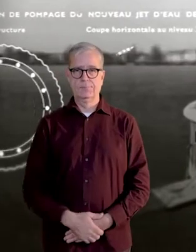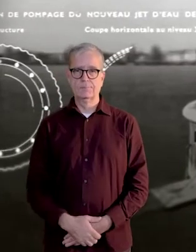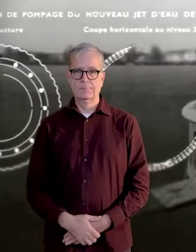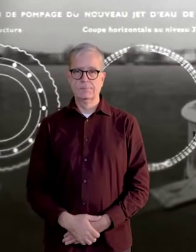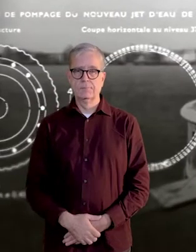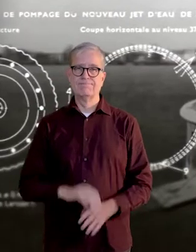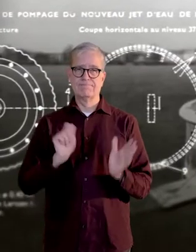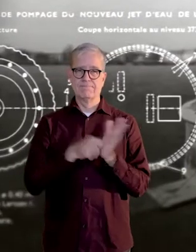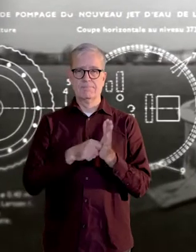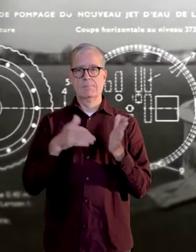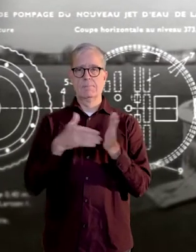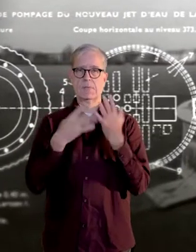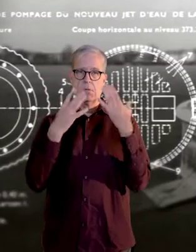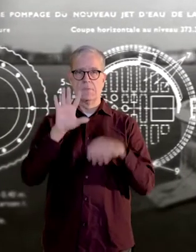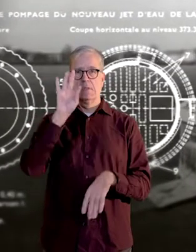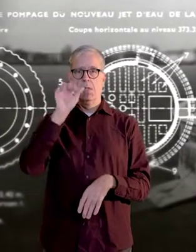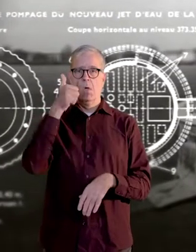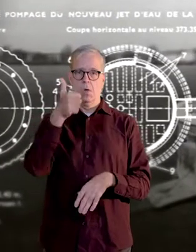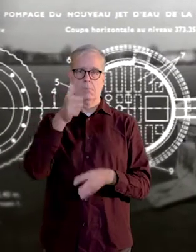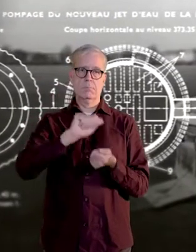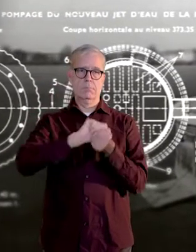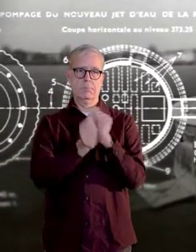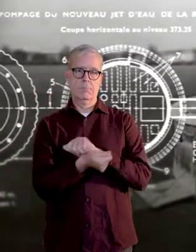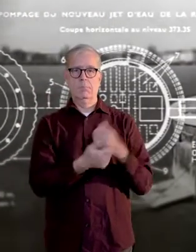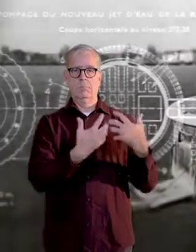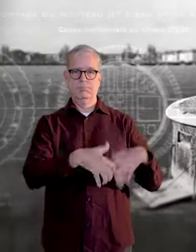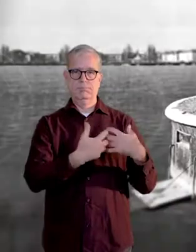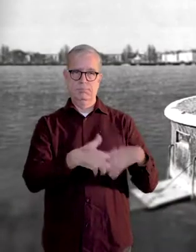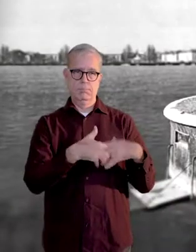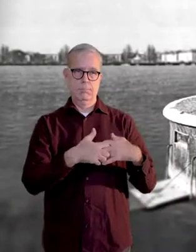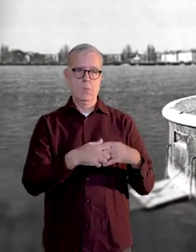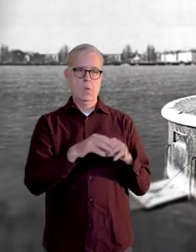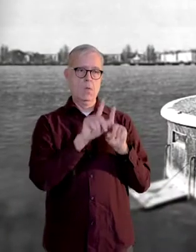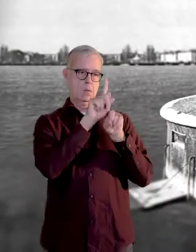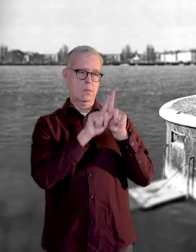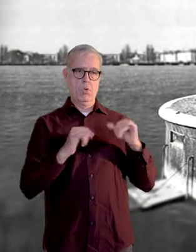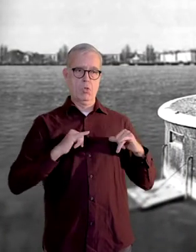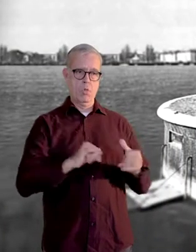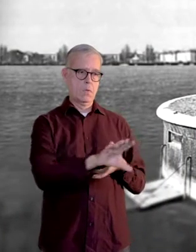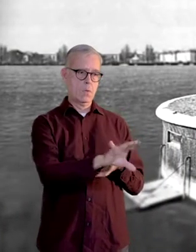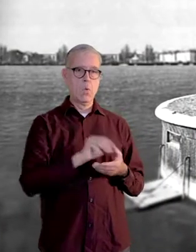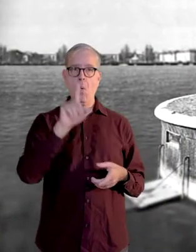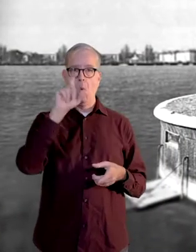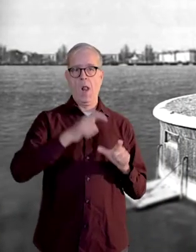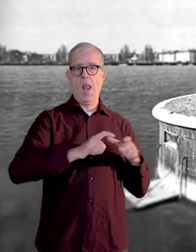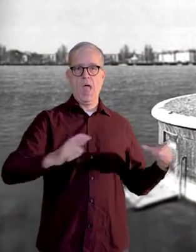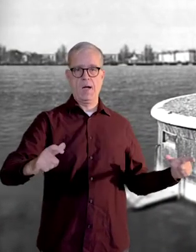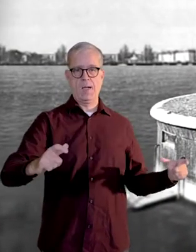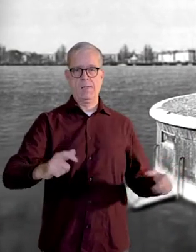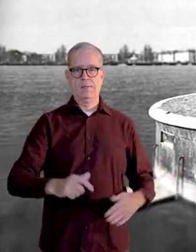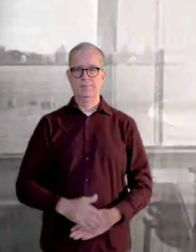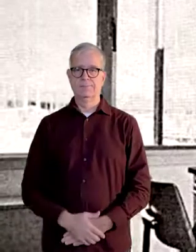En 1951, il conquiert son autonomie quand une station de pompage des eaux du lac, partiellement immergée, est construite pour